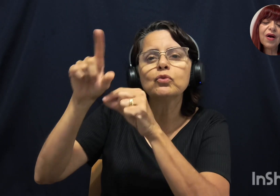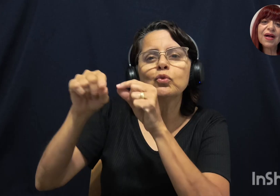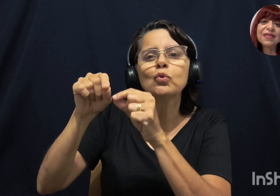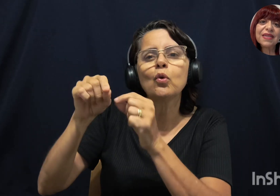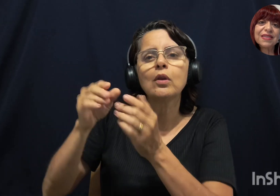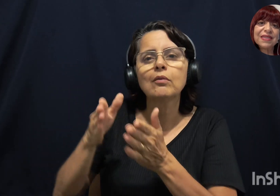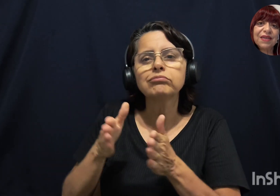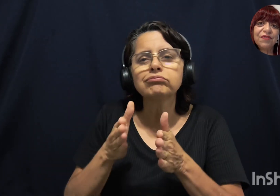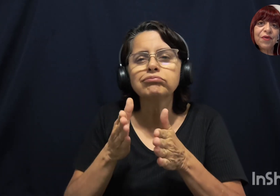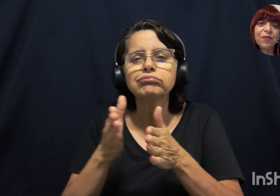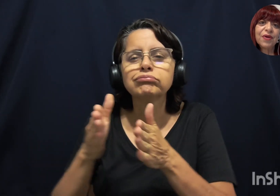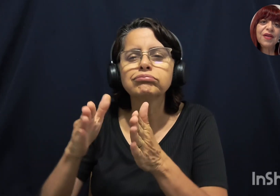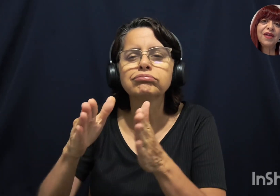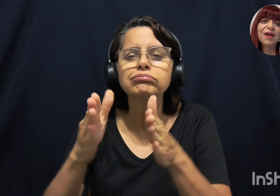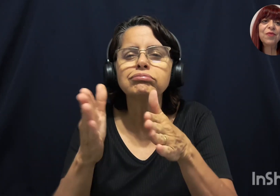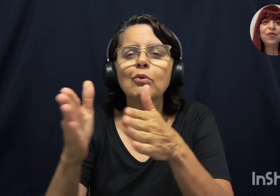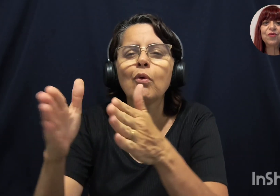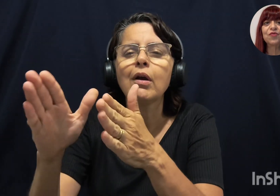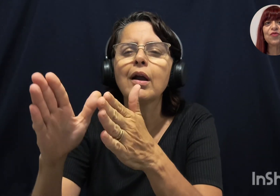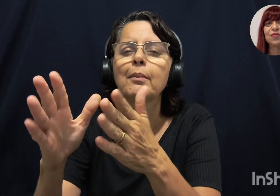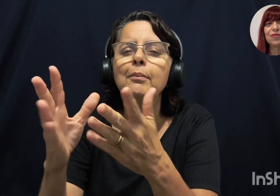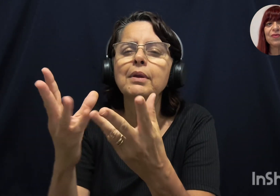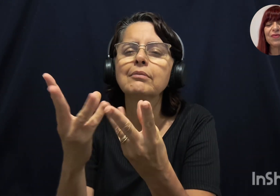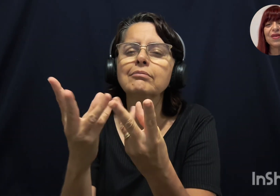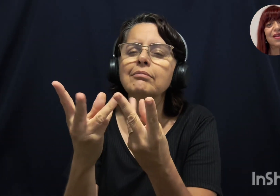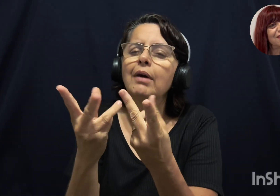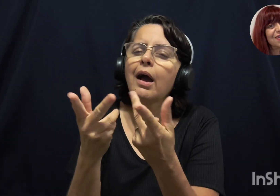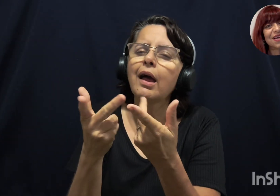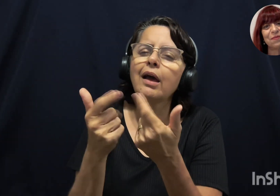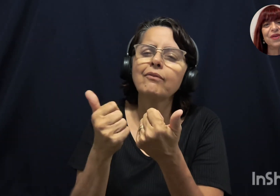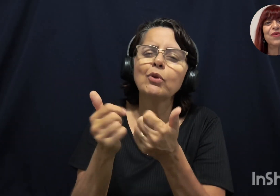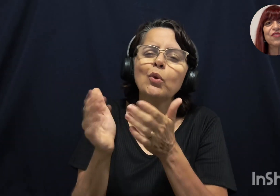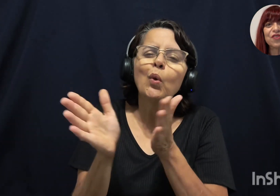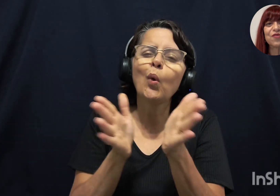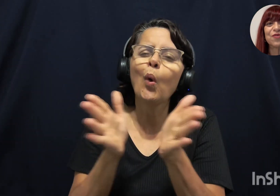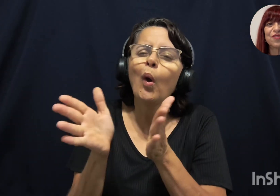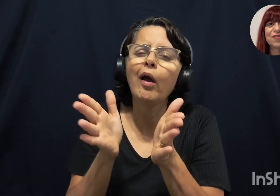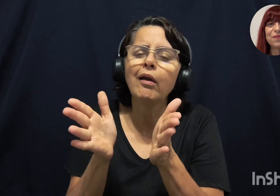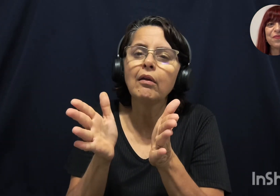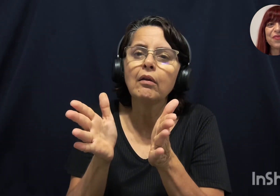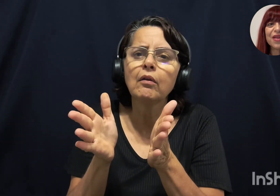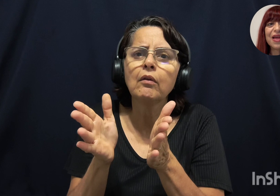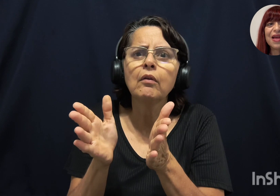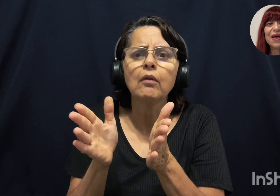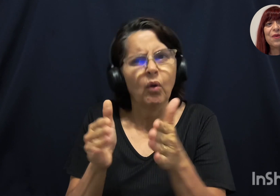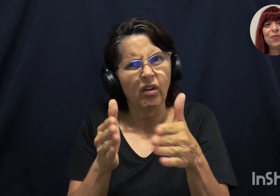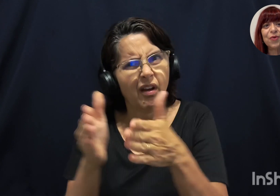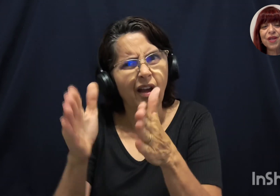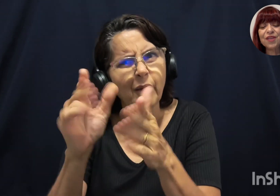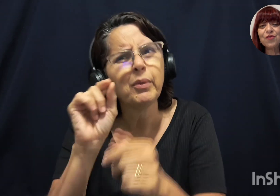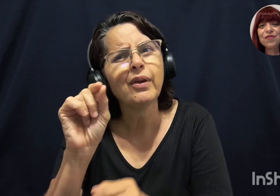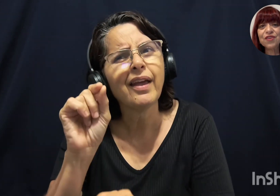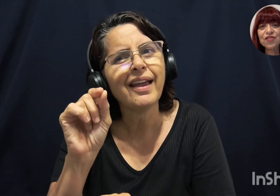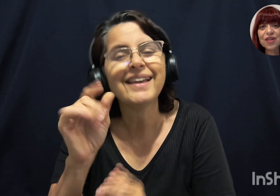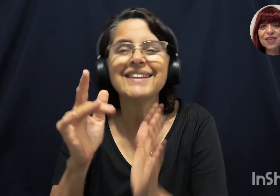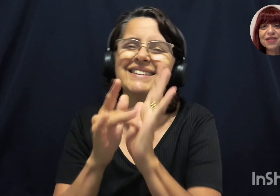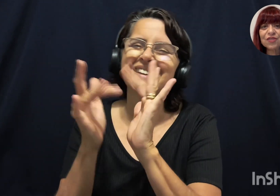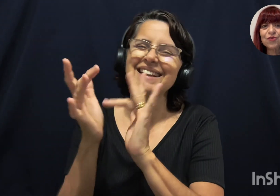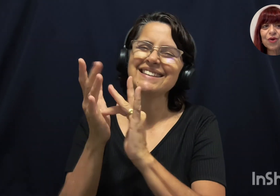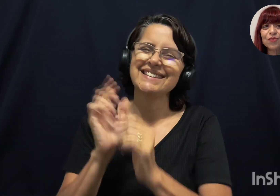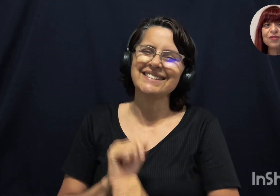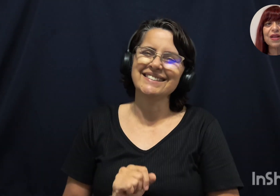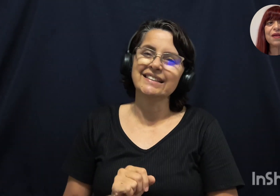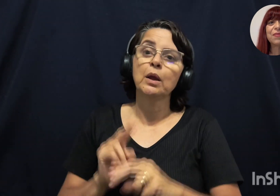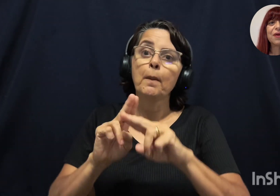seguro, acessível e amoroso. Esse caminho é Jesus. Por isso, o